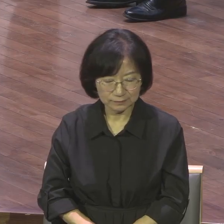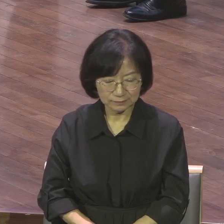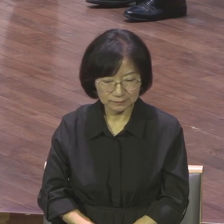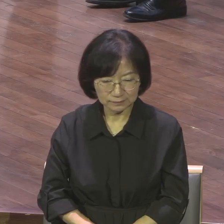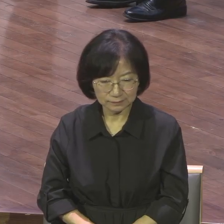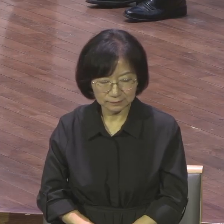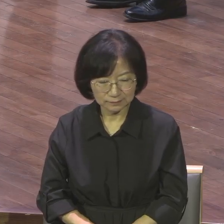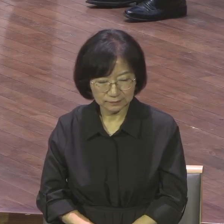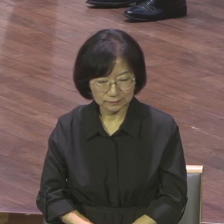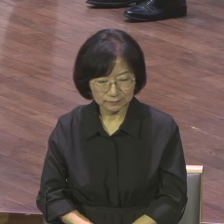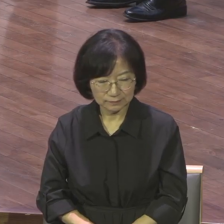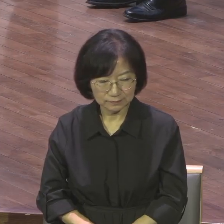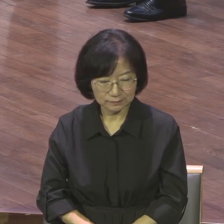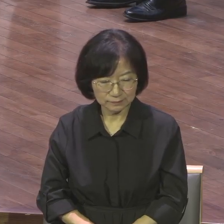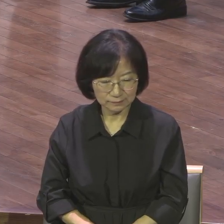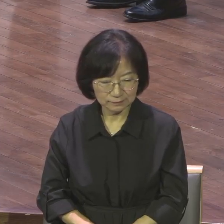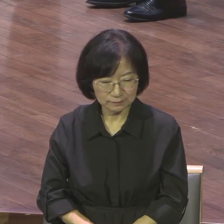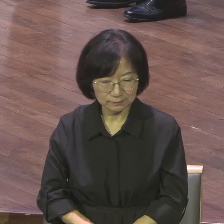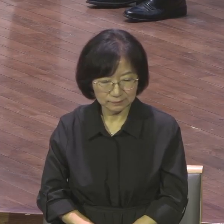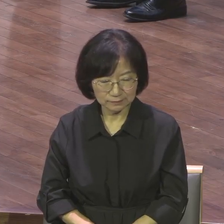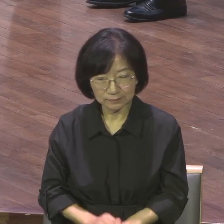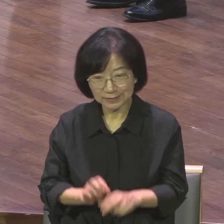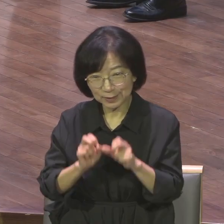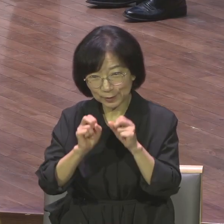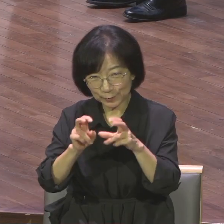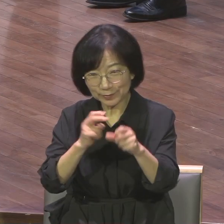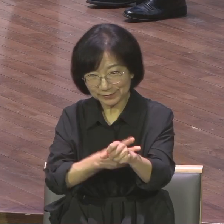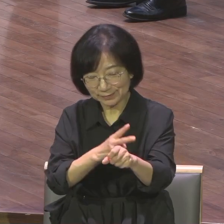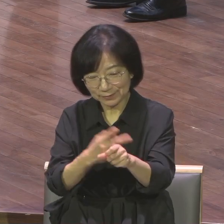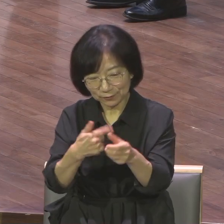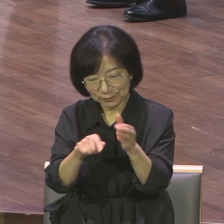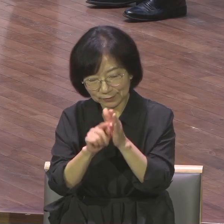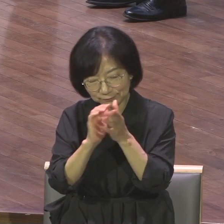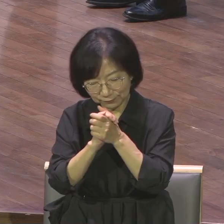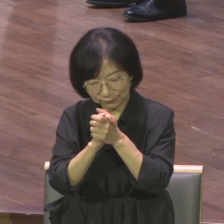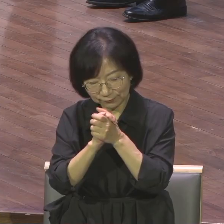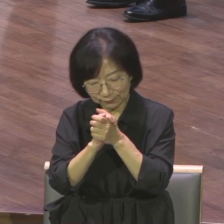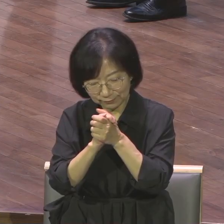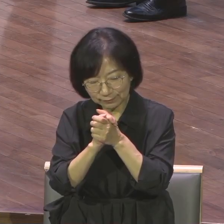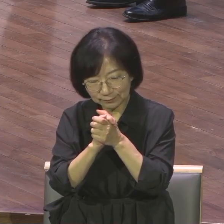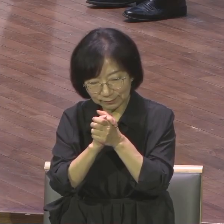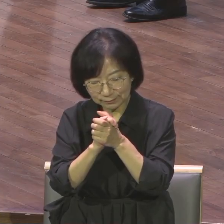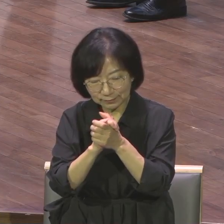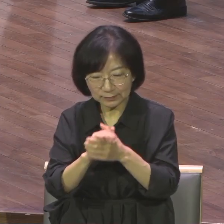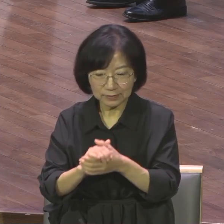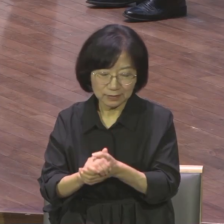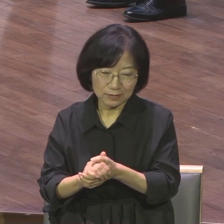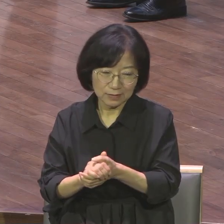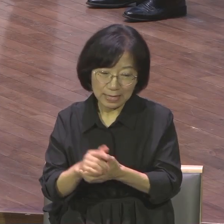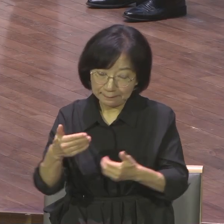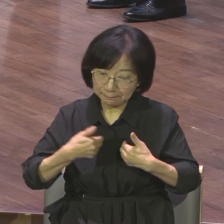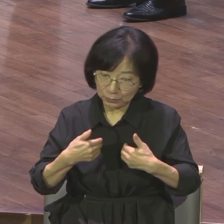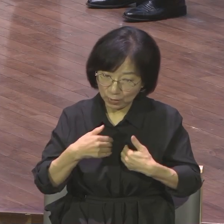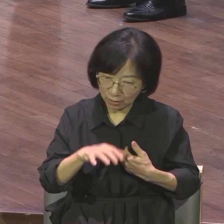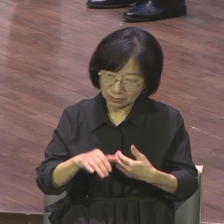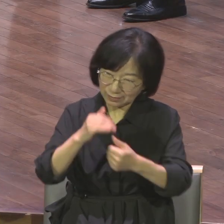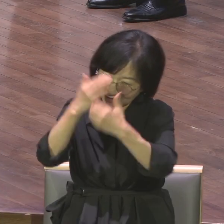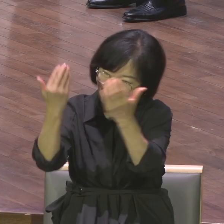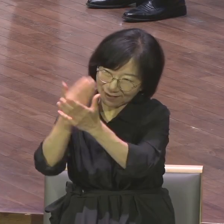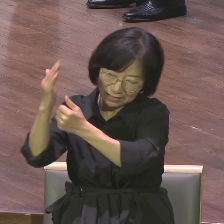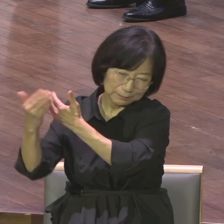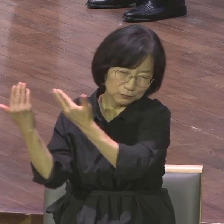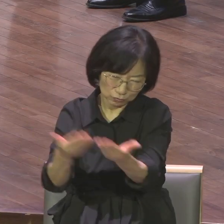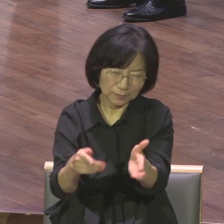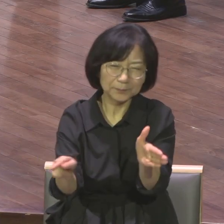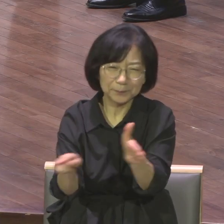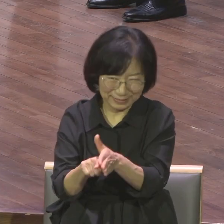기억하시고, 선교사들을 위해서 기도하시고 하나님께서 필요를 다 채워주실 줄을 믿고 교회를 통해 하나님 우리 위해서